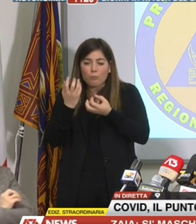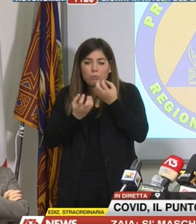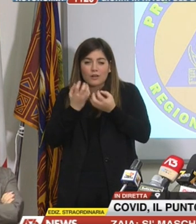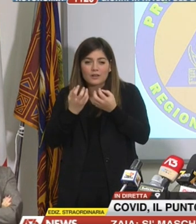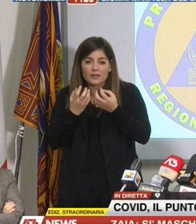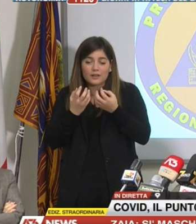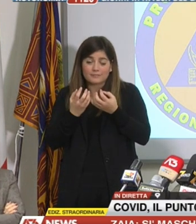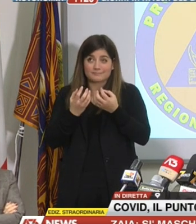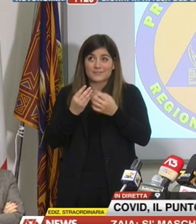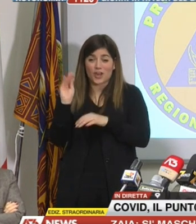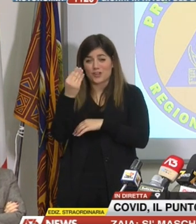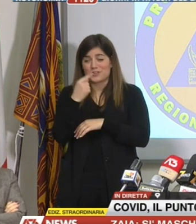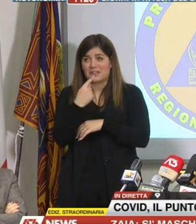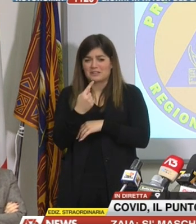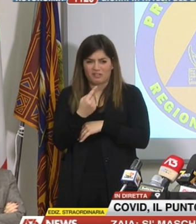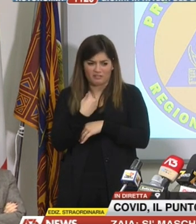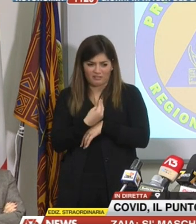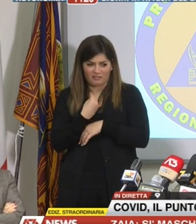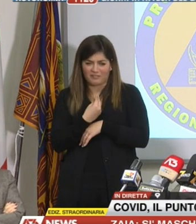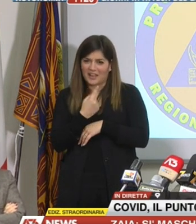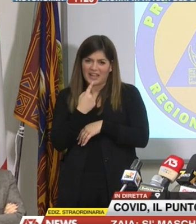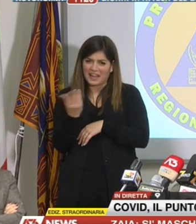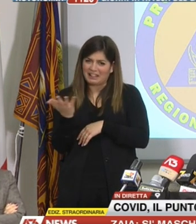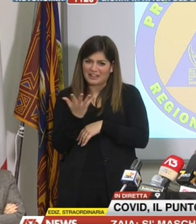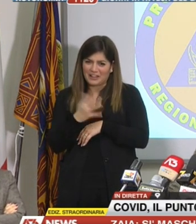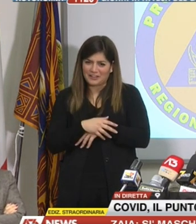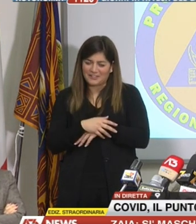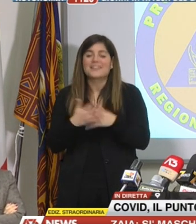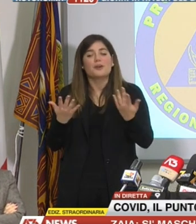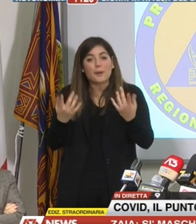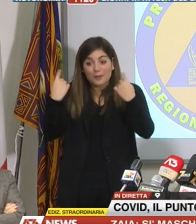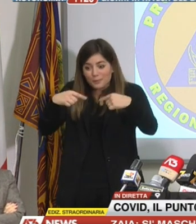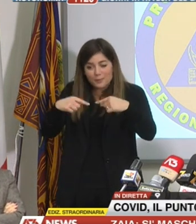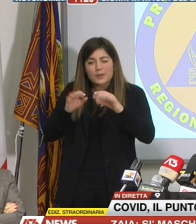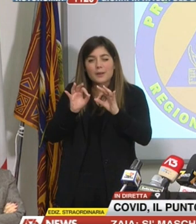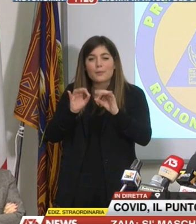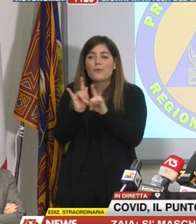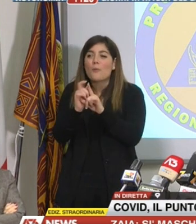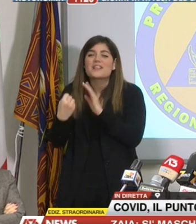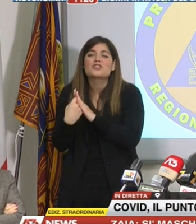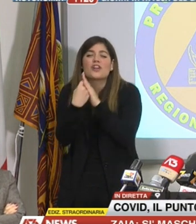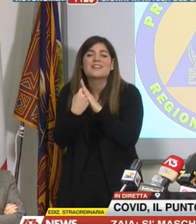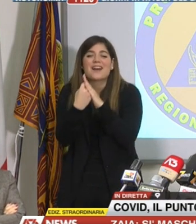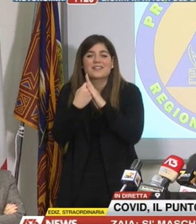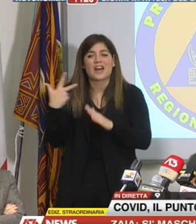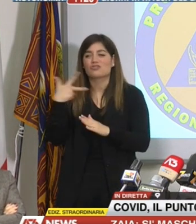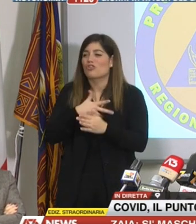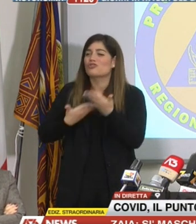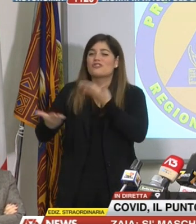cosa sta parlando questo qua? Boh, ma perché voglio dirvi questo? Perché comunque c'era una forma di solidarietà sociale, no?